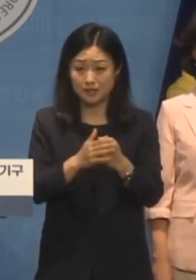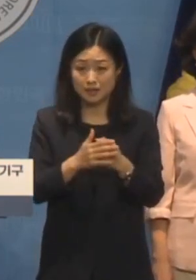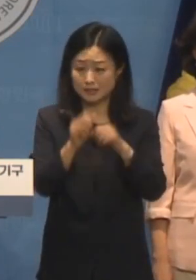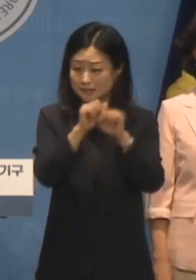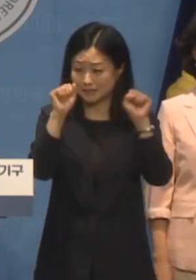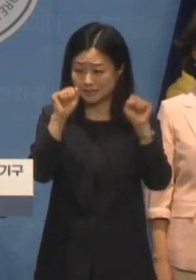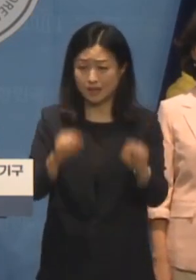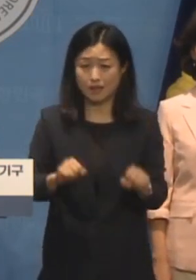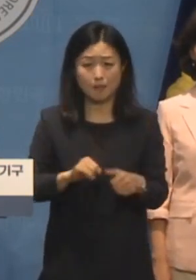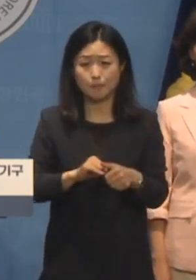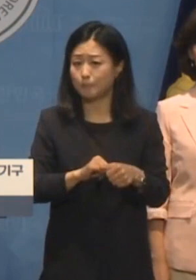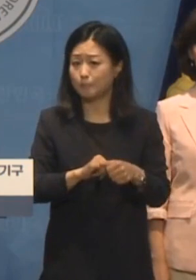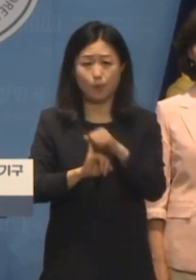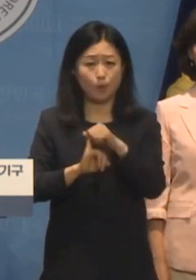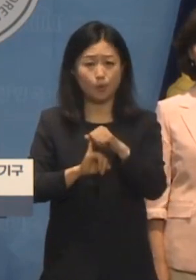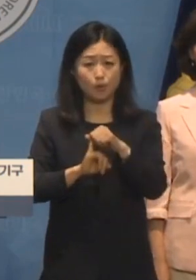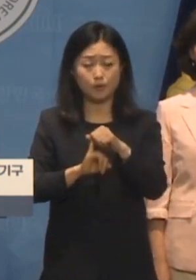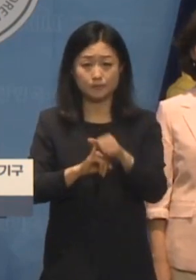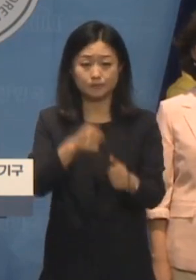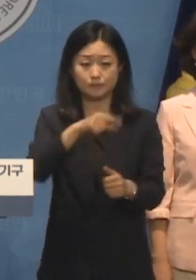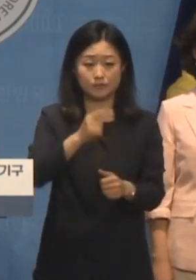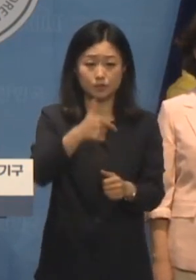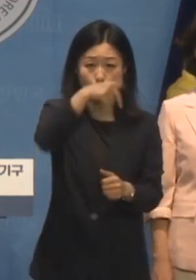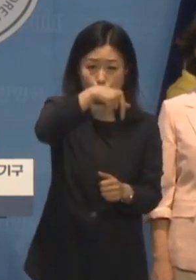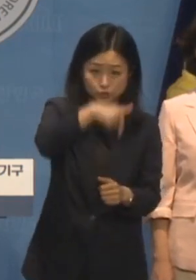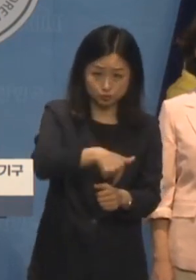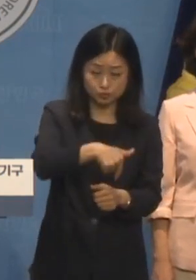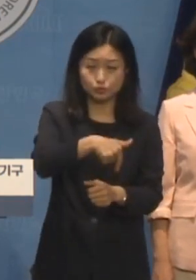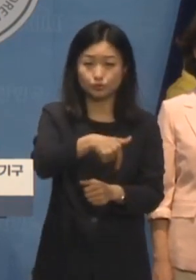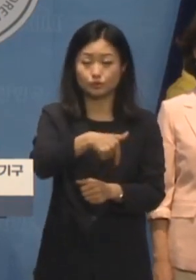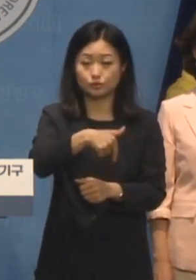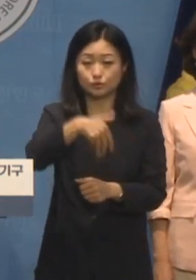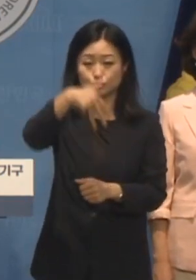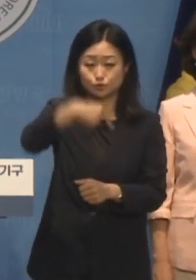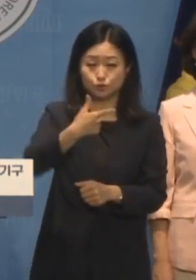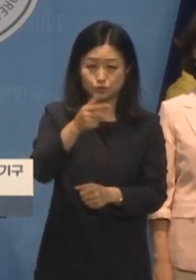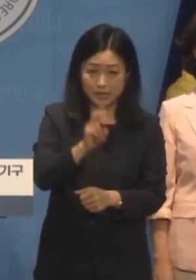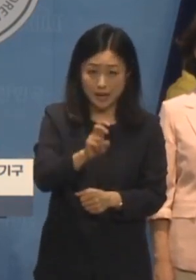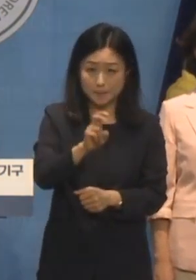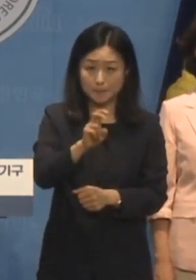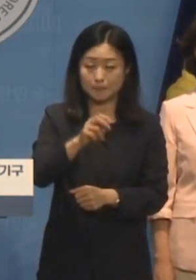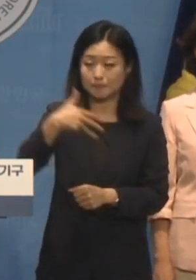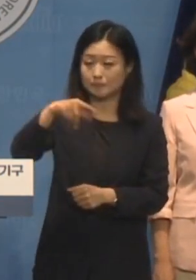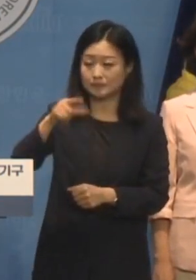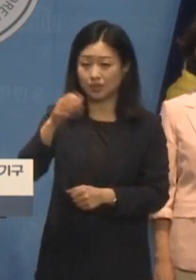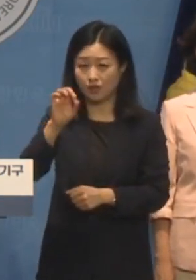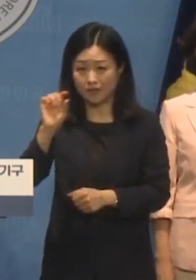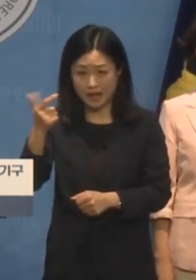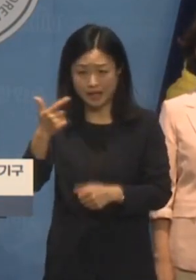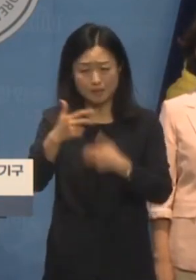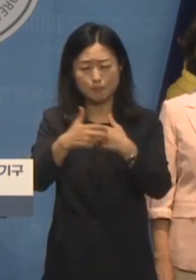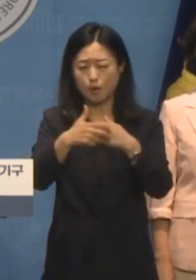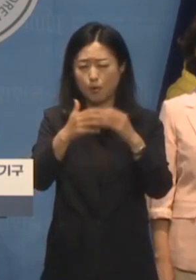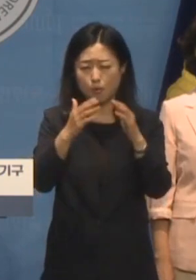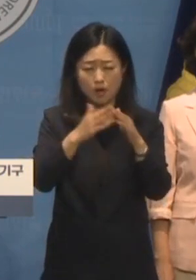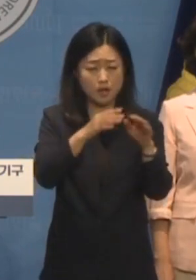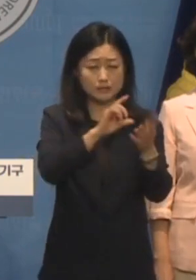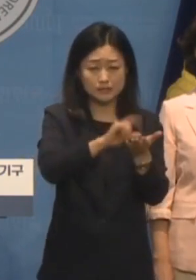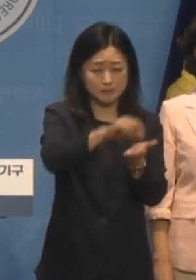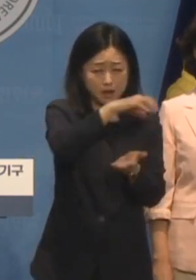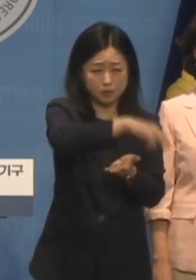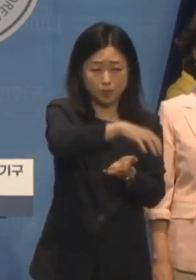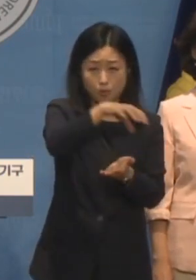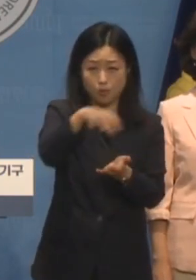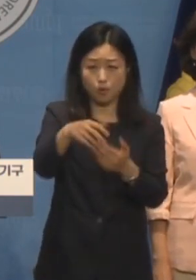마비는 건국대 충주병원 세종충남대 병원 순천대 천안병원 등 지방에서 시작되어